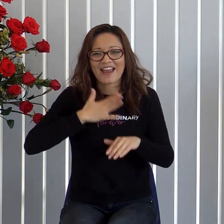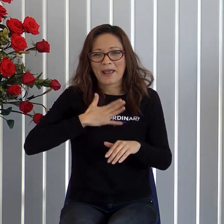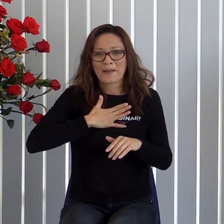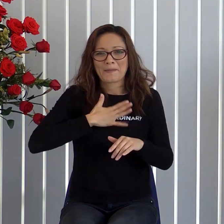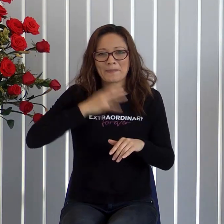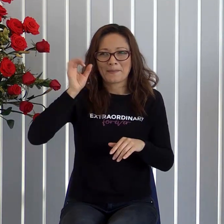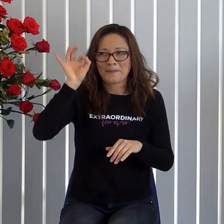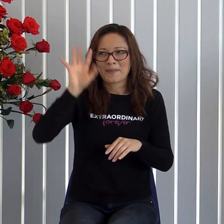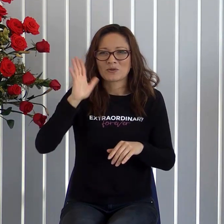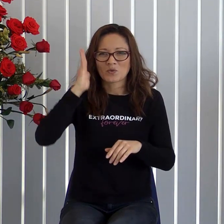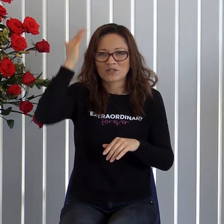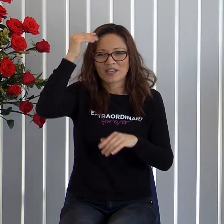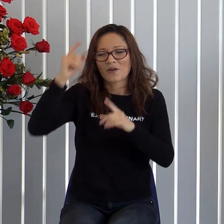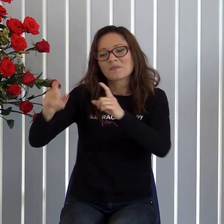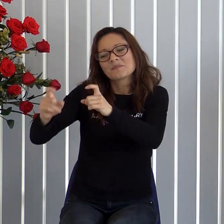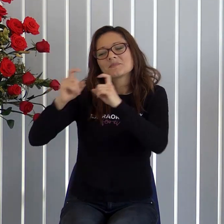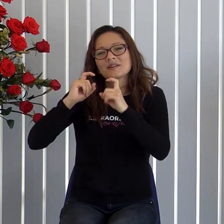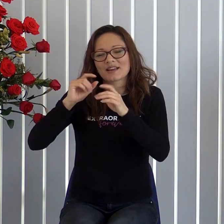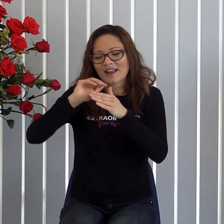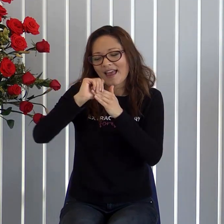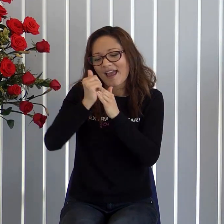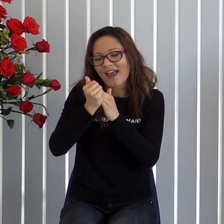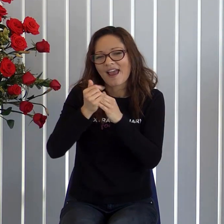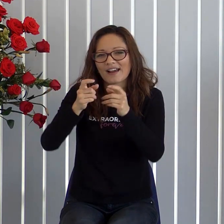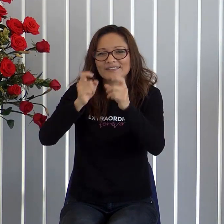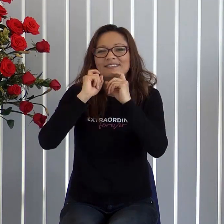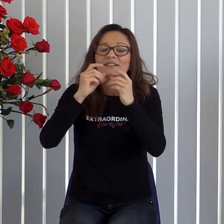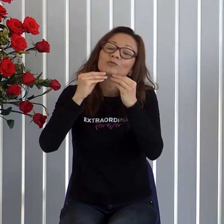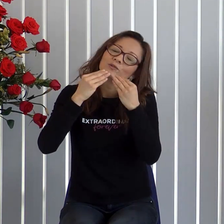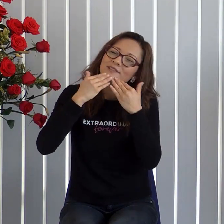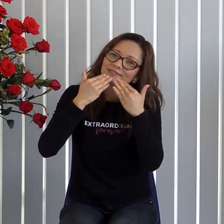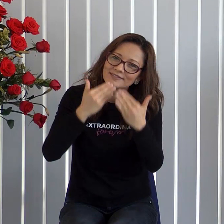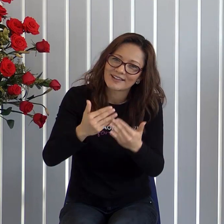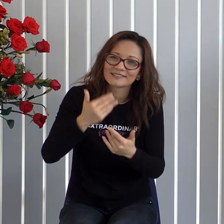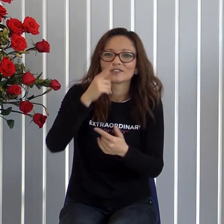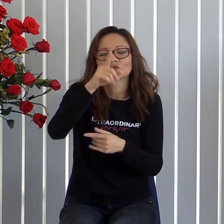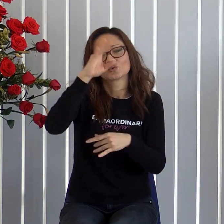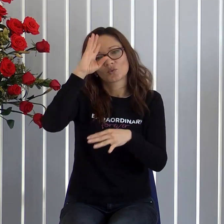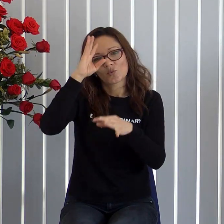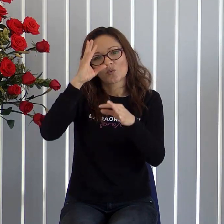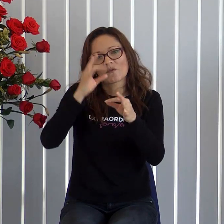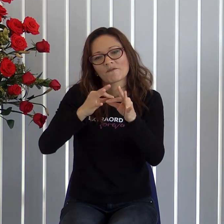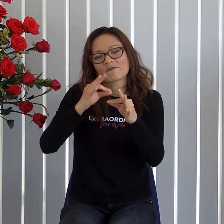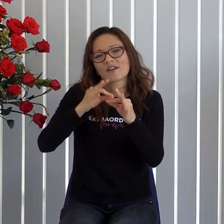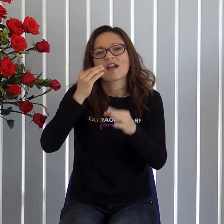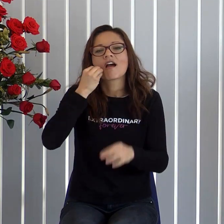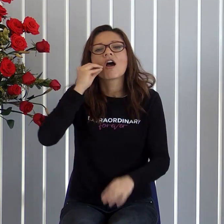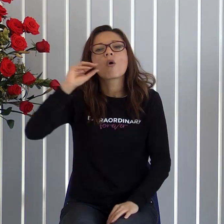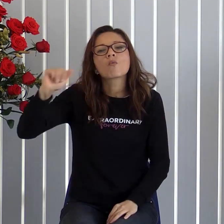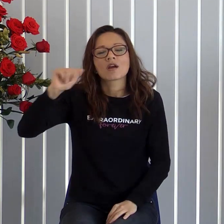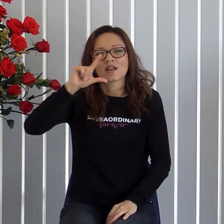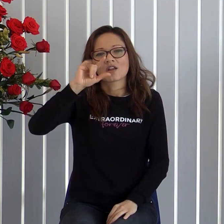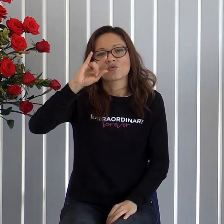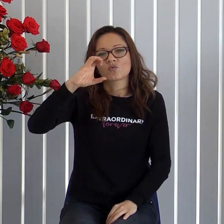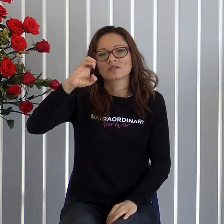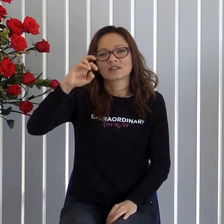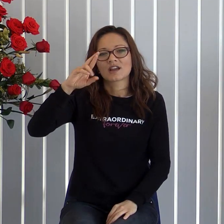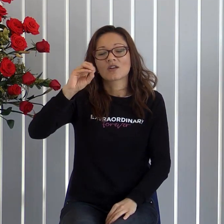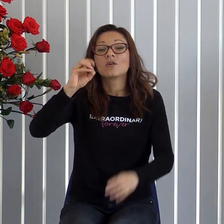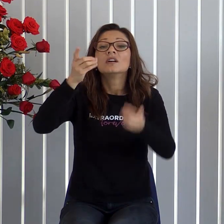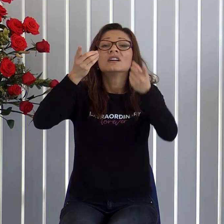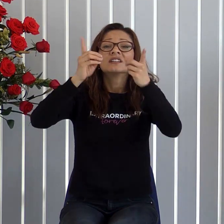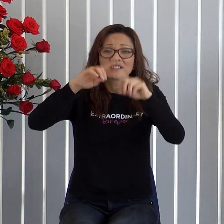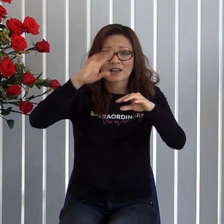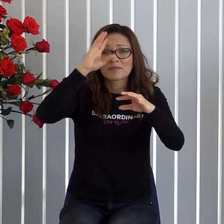Paola y a su papá Diego, gracias a la fe de su abuela Lucerito, y qué hablar de la fe